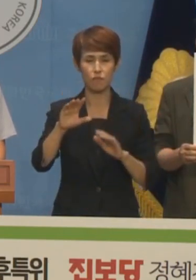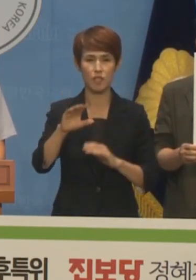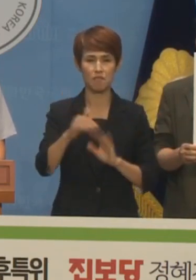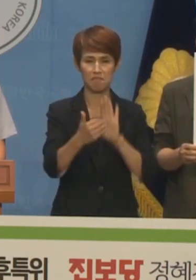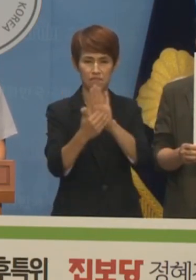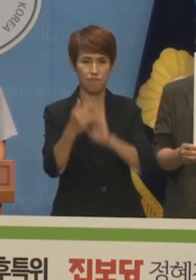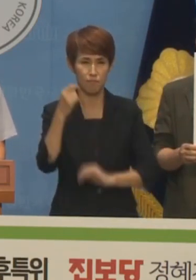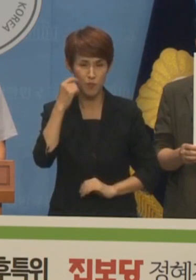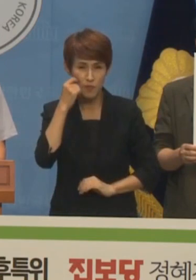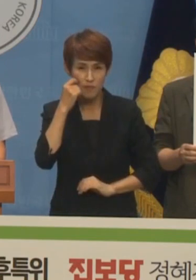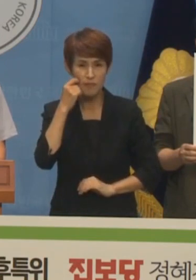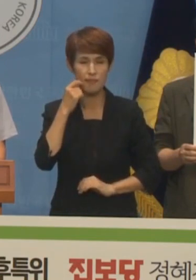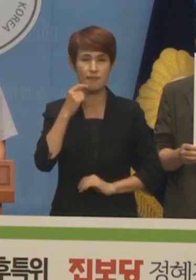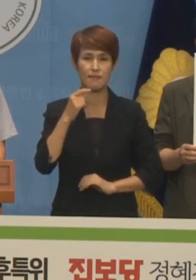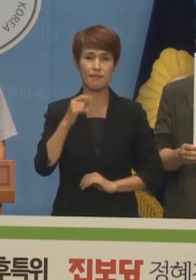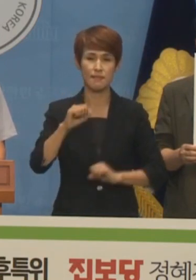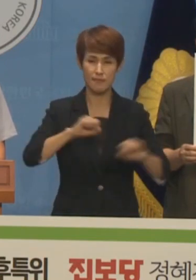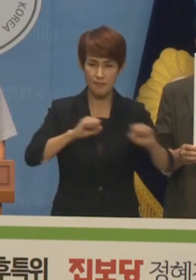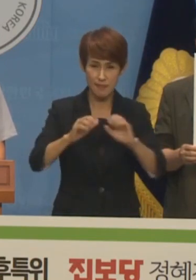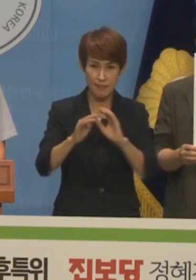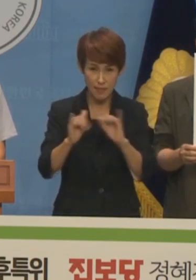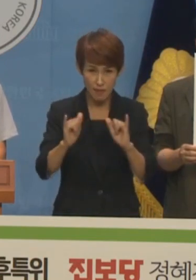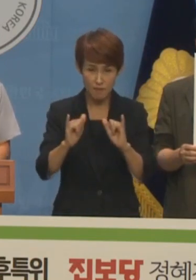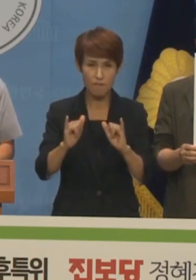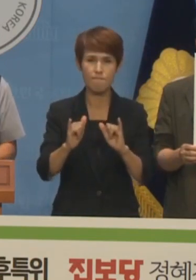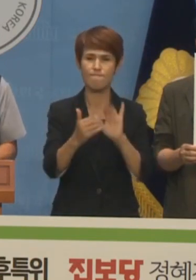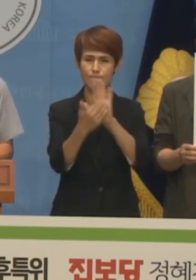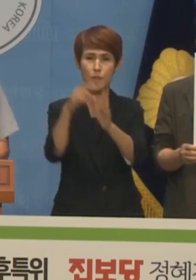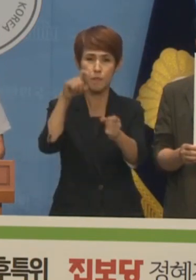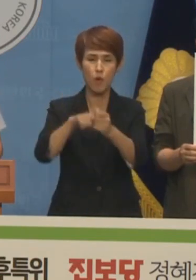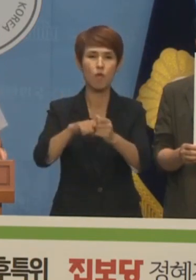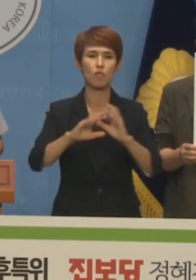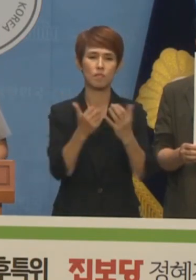위해서 국민들과 함께 싸우겠습니다.